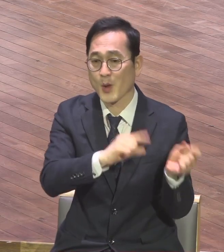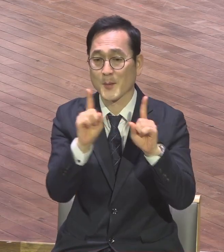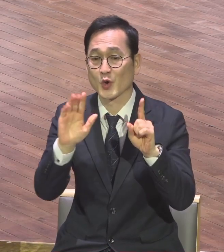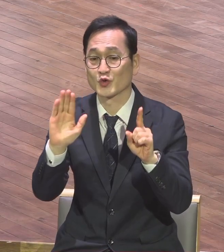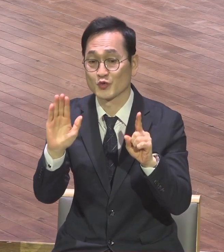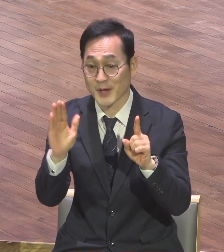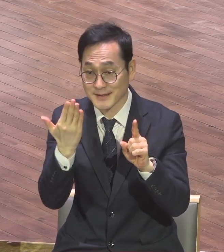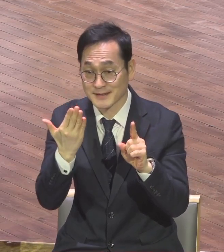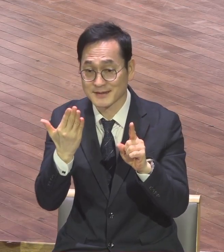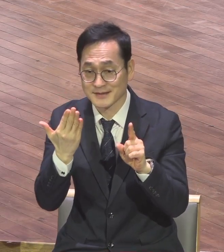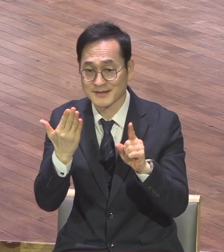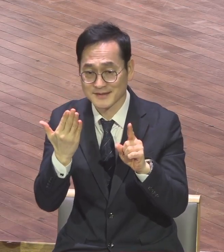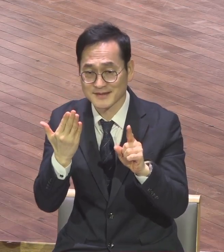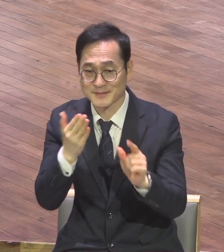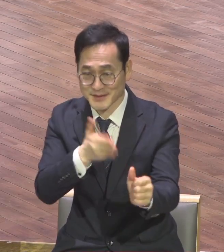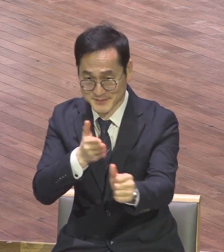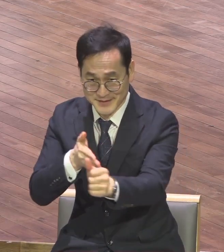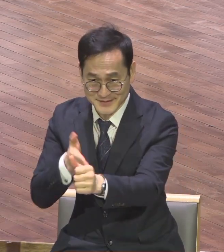아침 되기를 바랍니다.